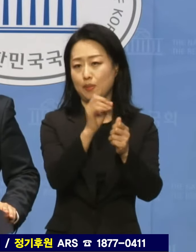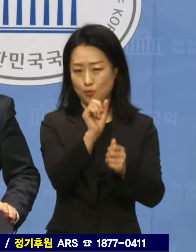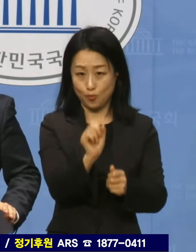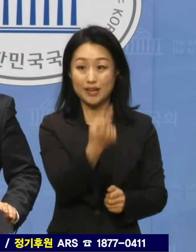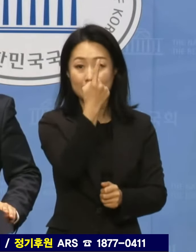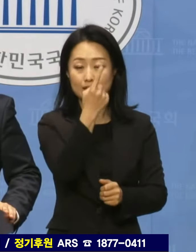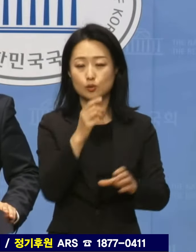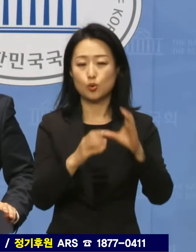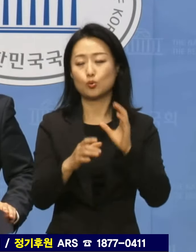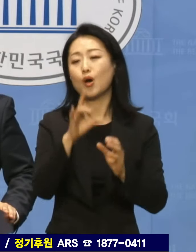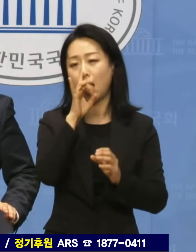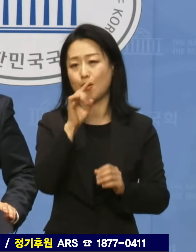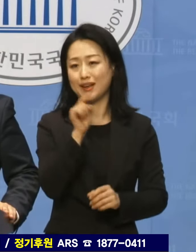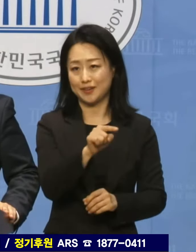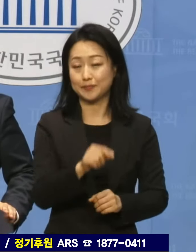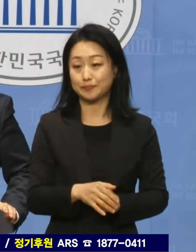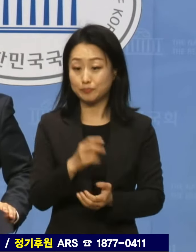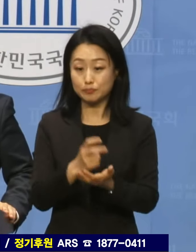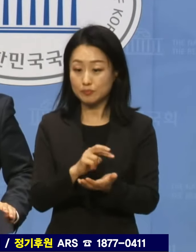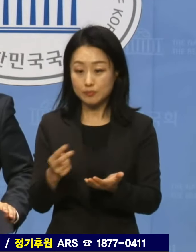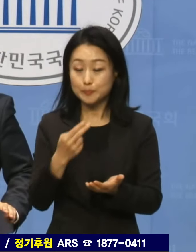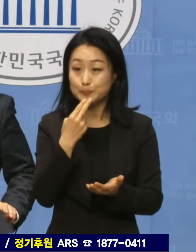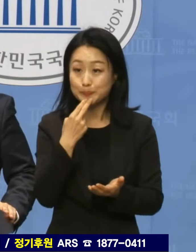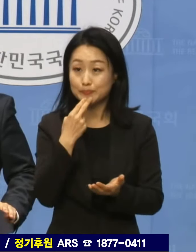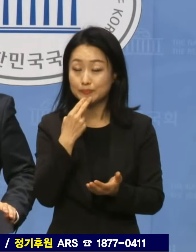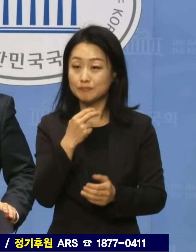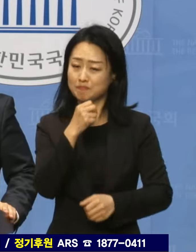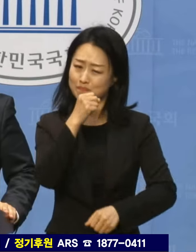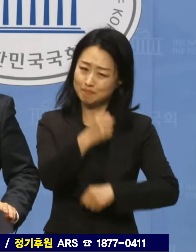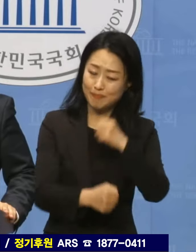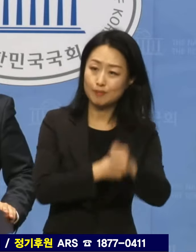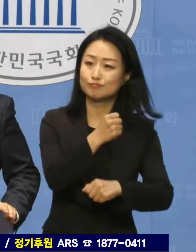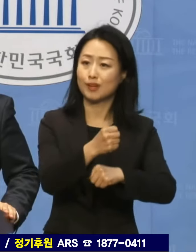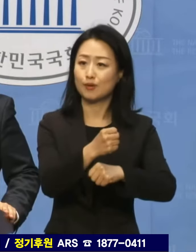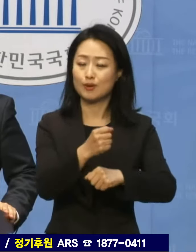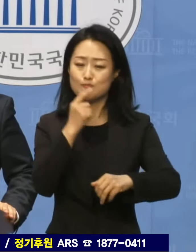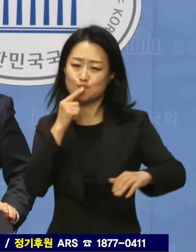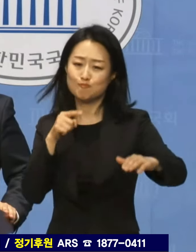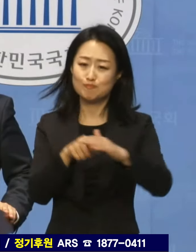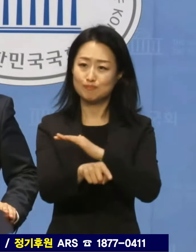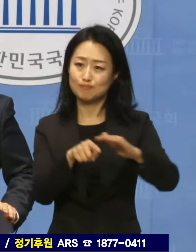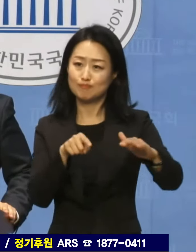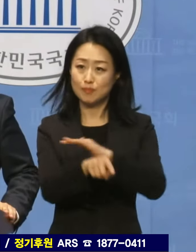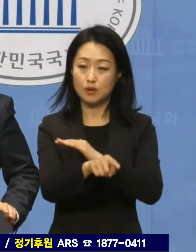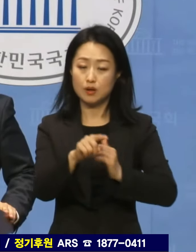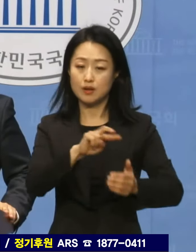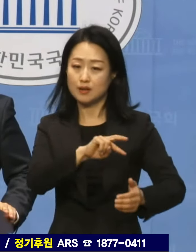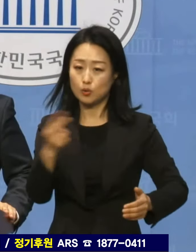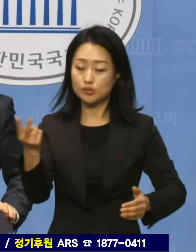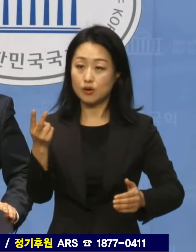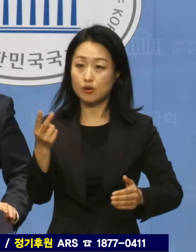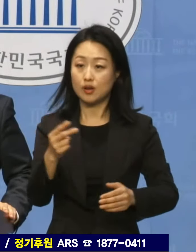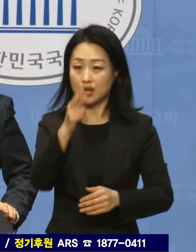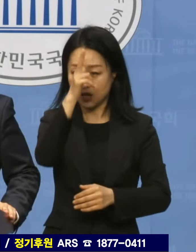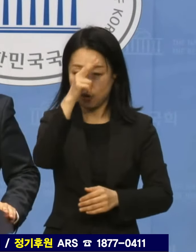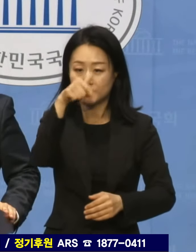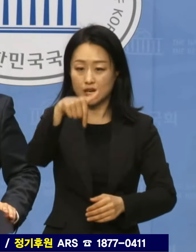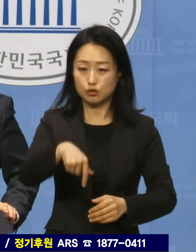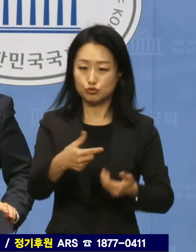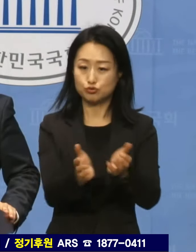때문입니다 법안 개정도 없이 자신을 마음대로 시행령을 고쳐 경찰국을